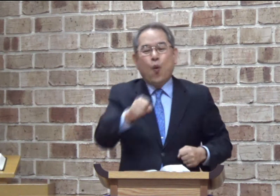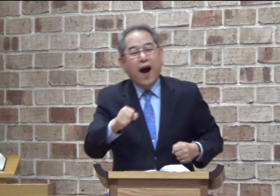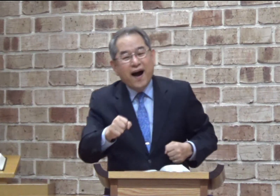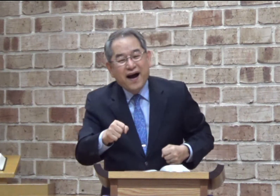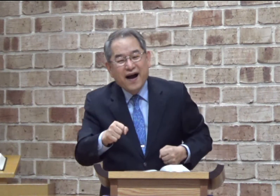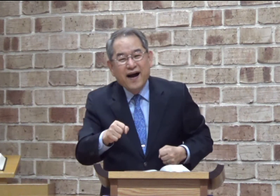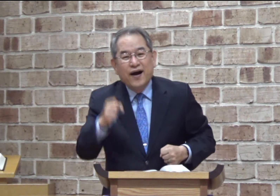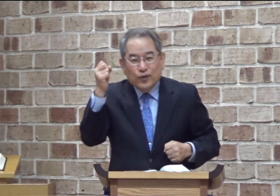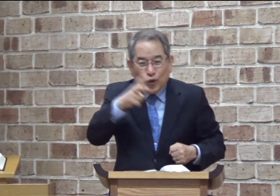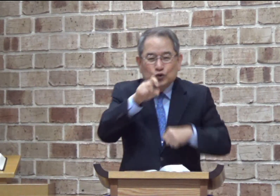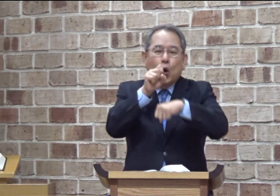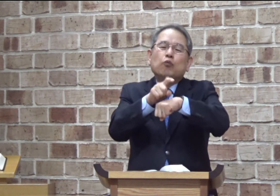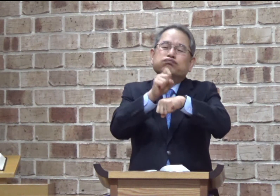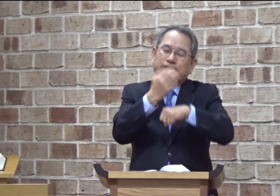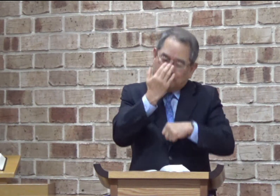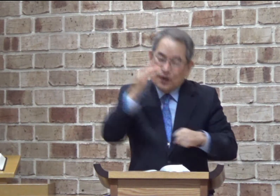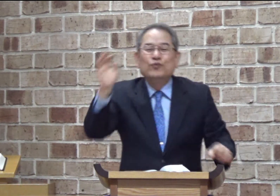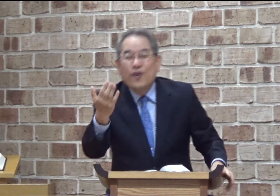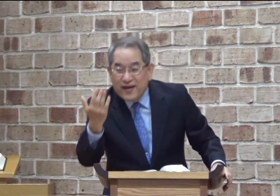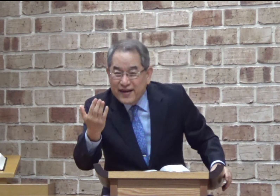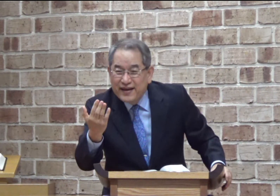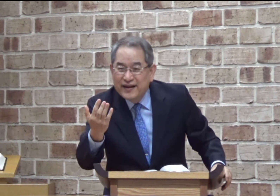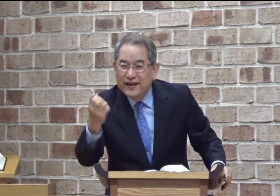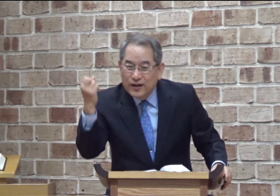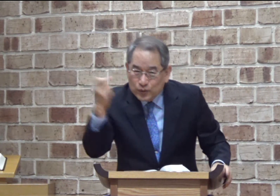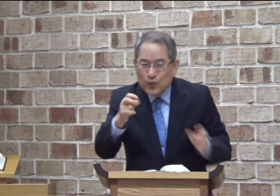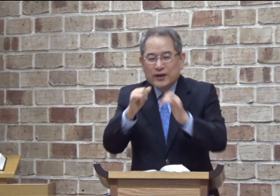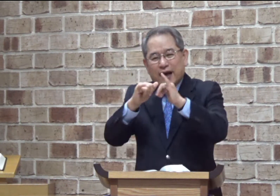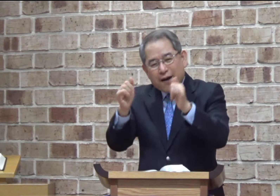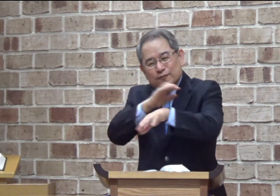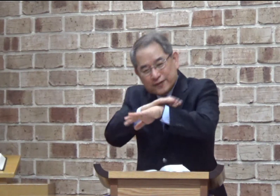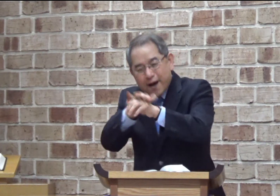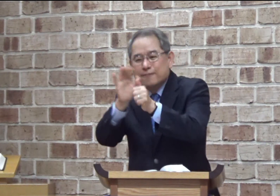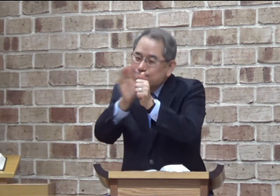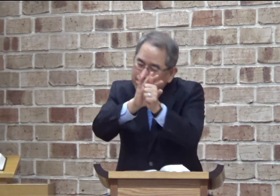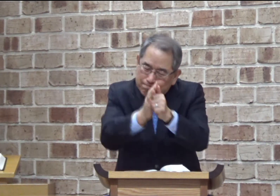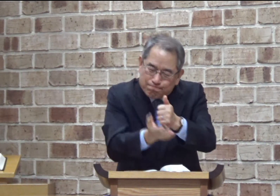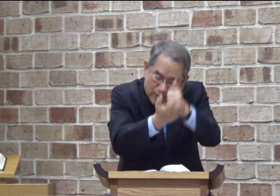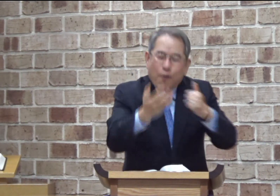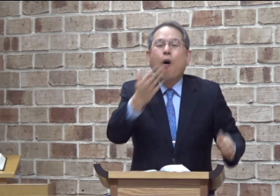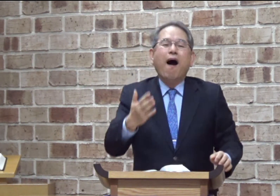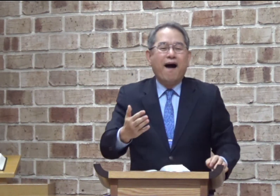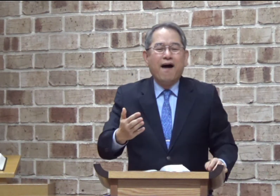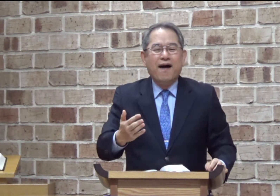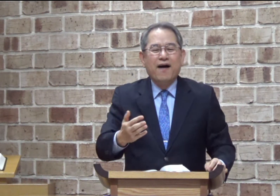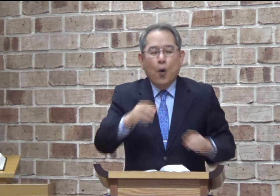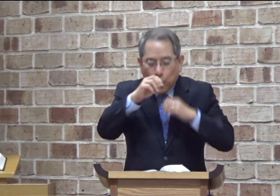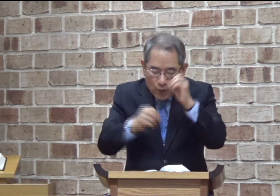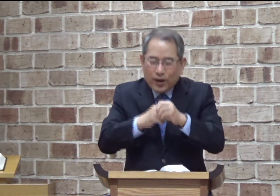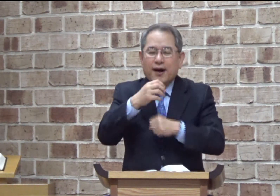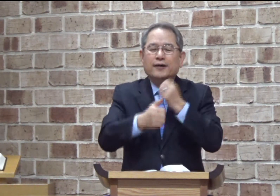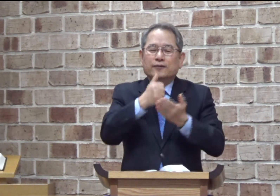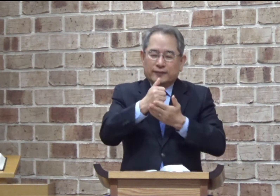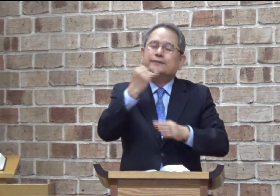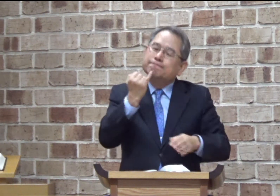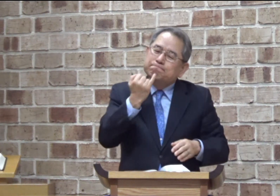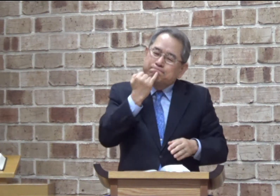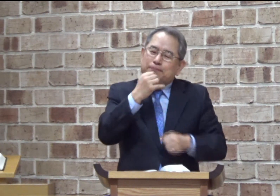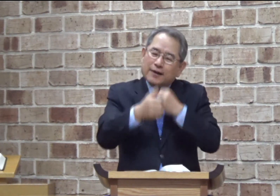오히려 감사하십시오. 그 때문에 내 믿음이 더 좋아지고 내 성품이 더 겸손해지고 다른 사람을 위로하고